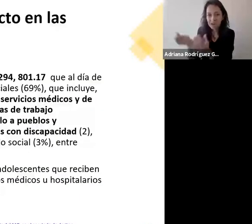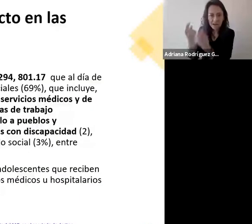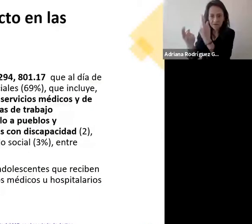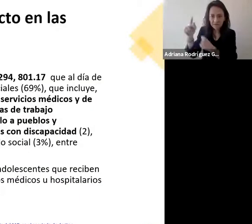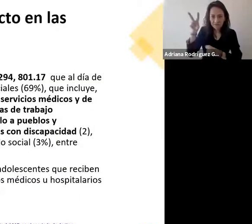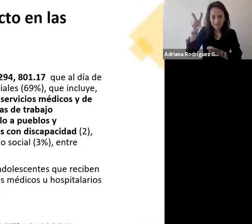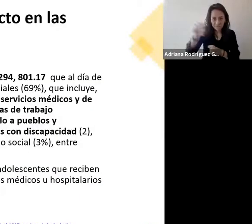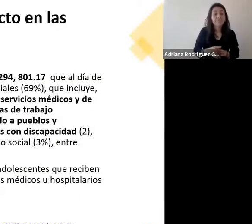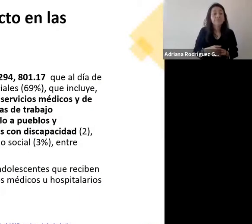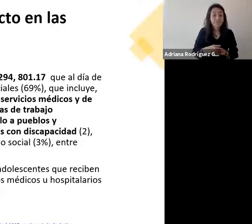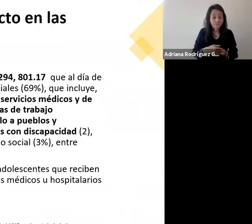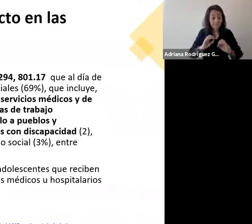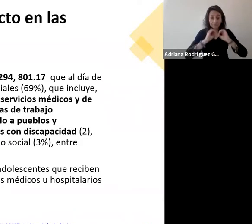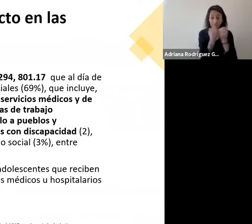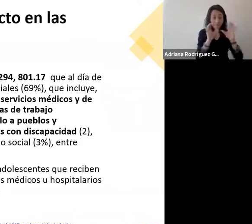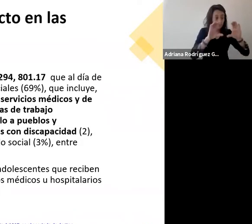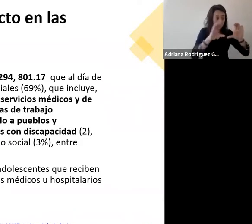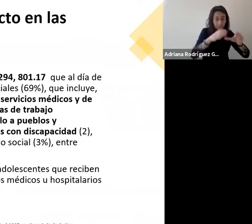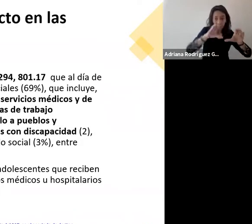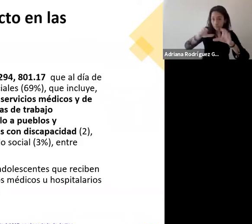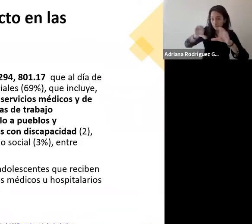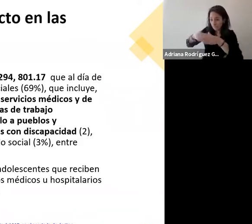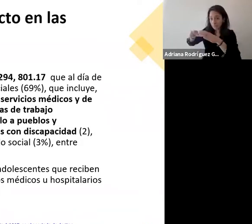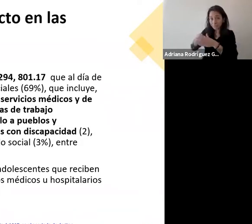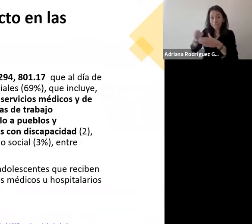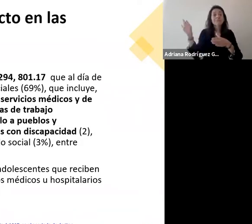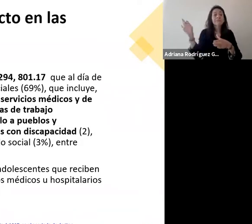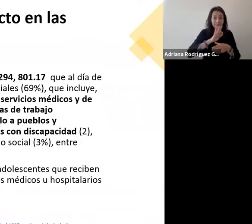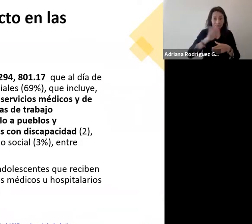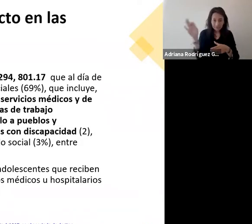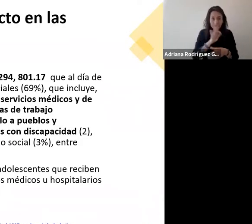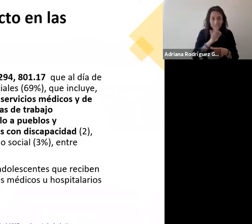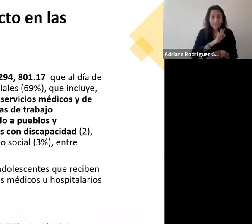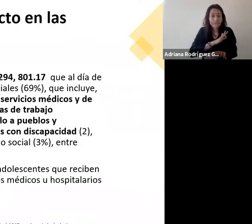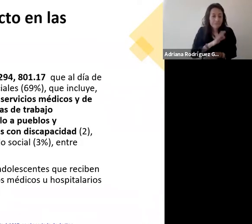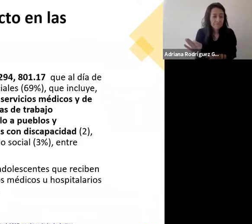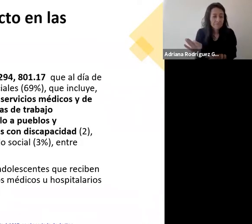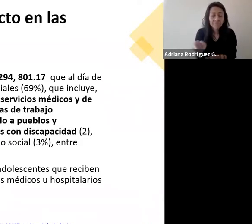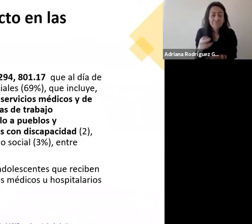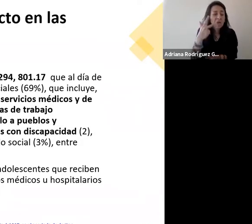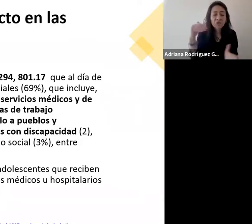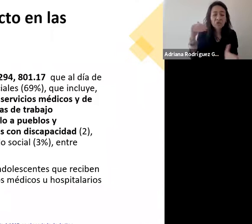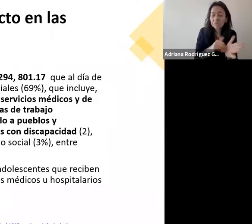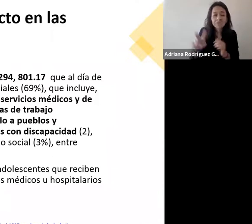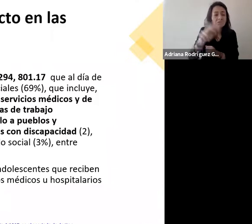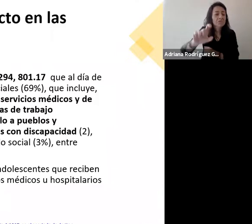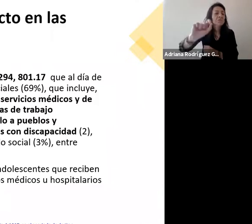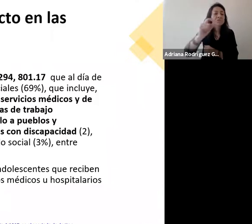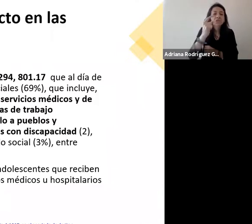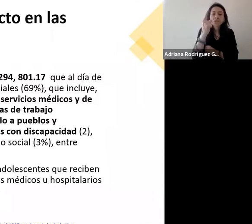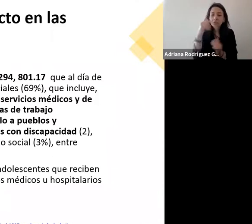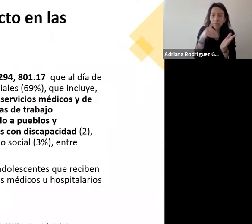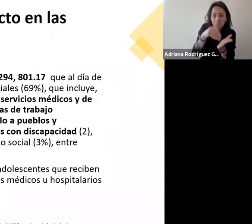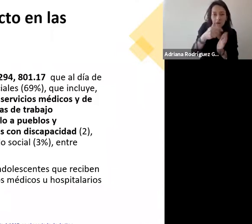Las organizaciones podrían dejar de percibir en total 8,221 millones de